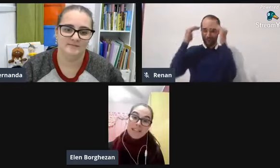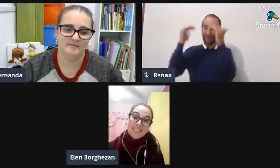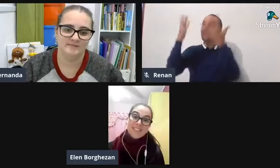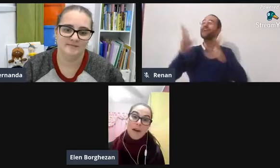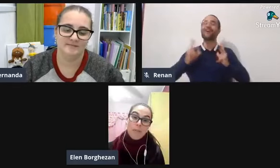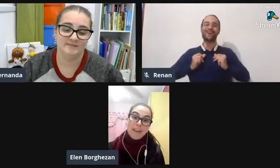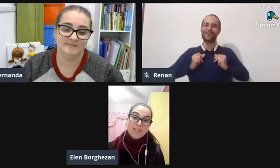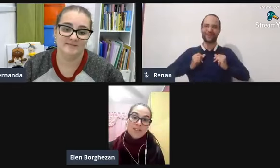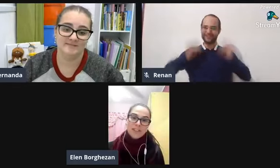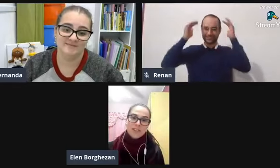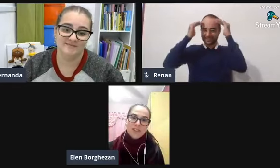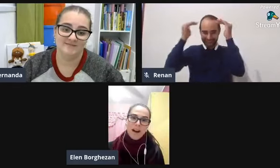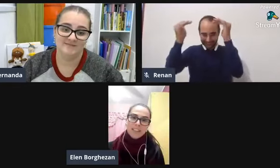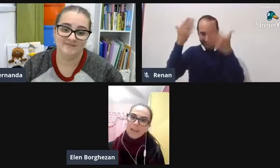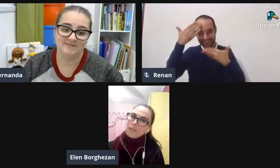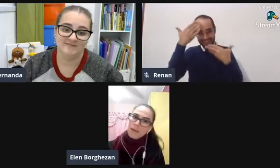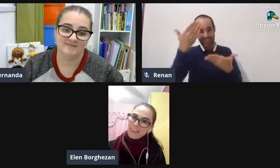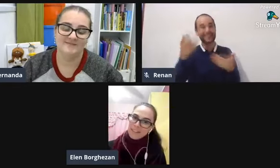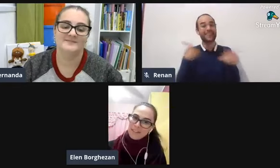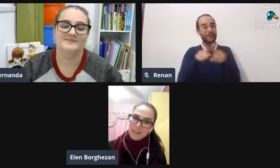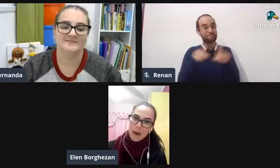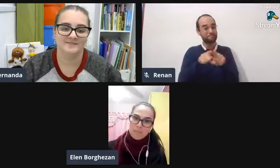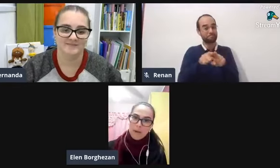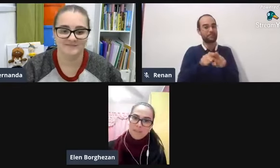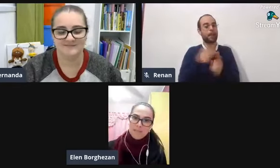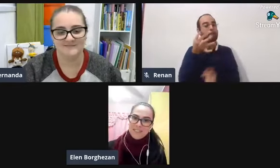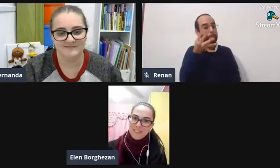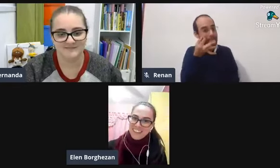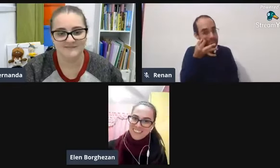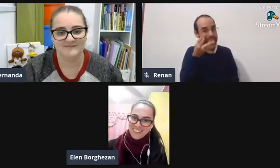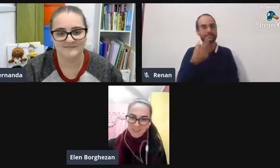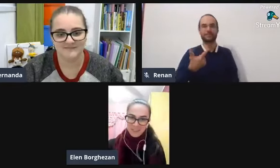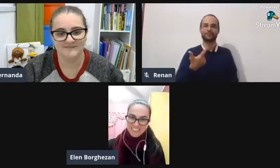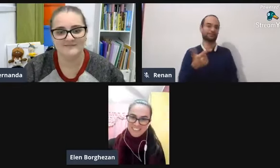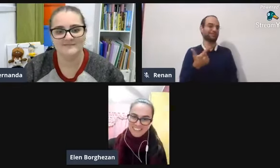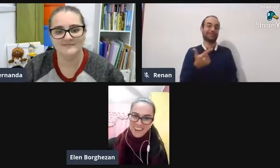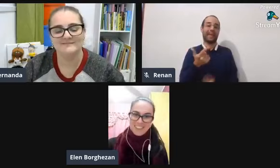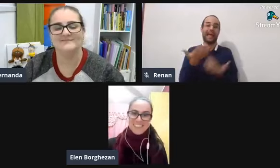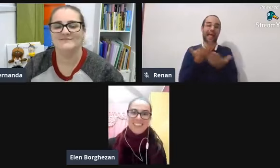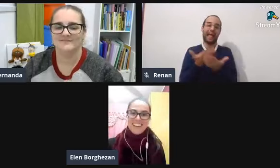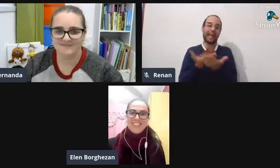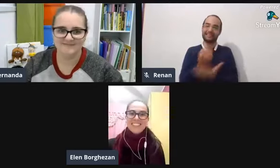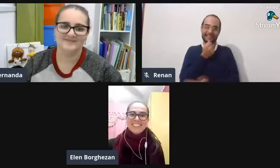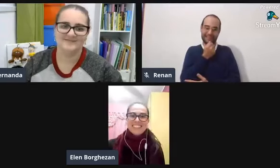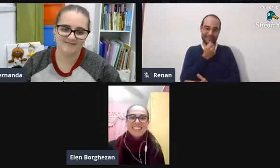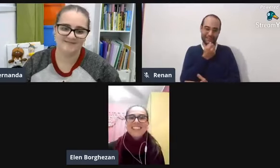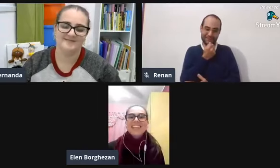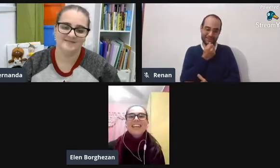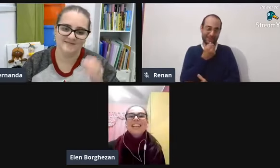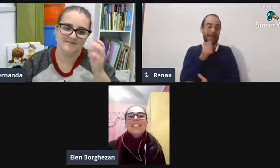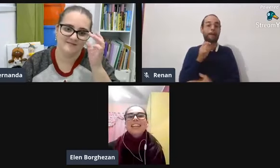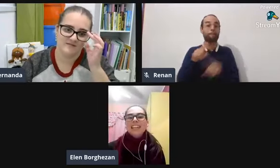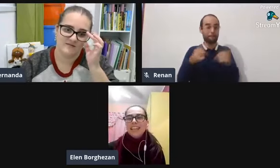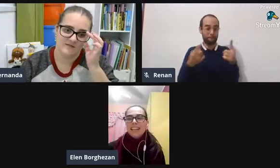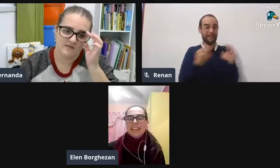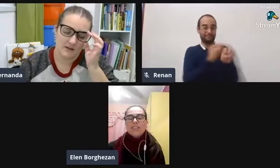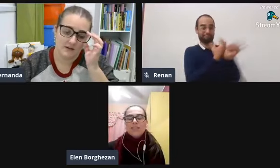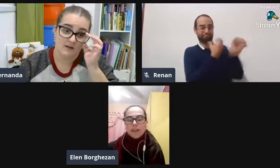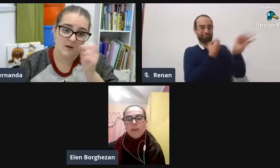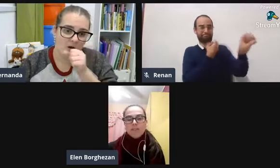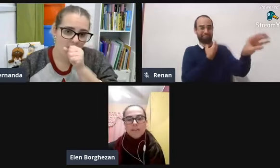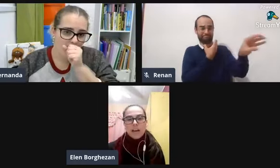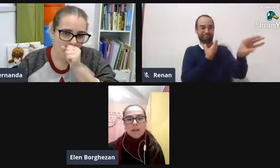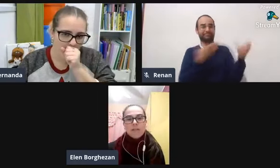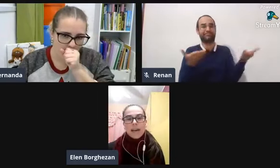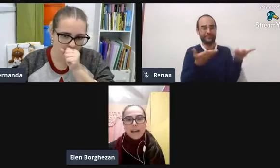agora presencialmente, de ter tido aula, né? Porque agora as próximas não vai ser tão presencial assim, né, Fernanda? E tive